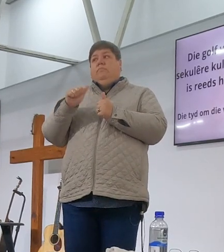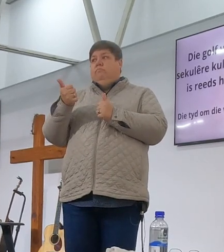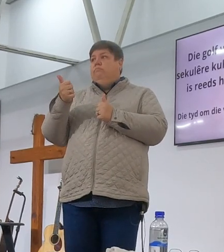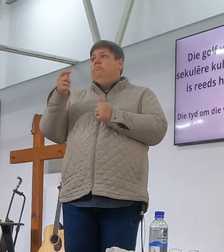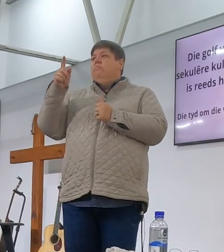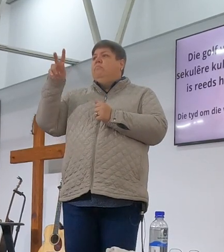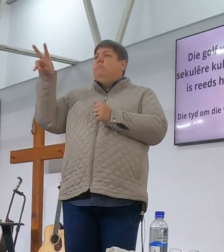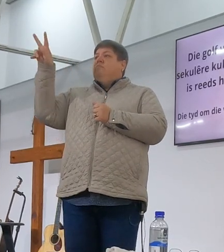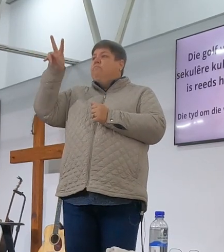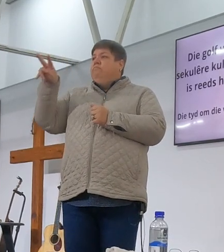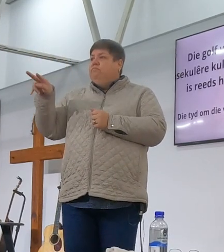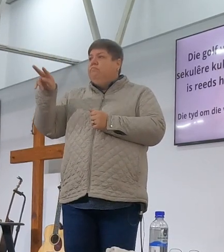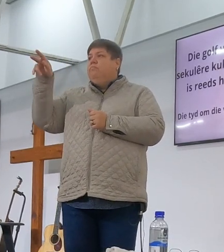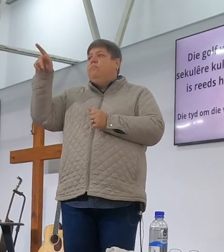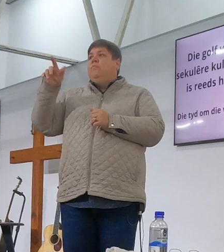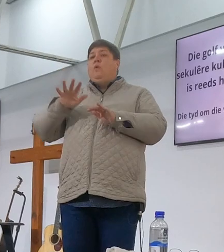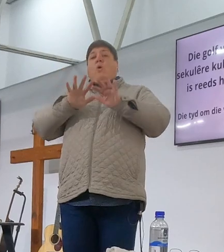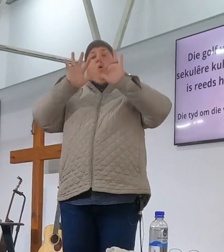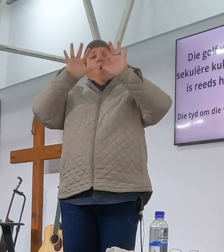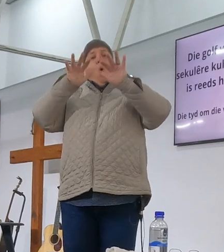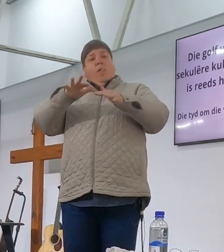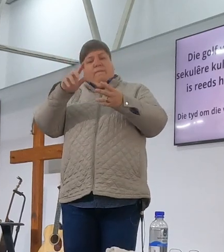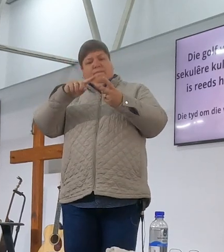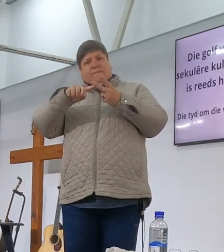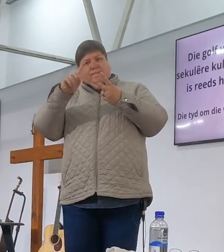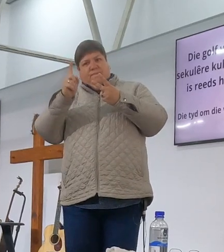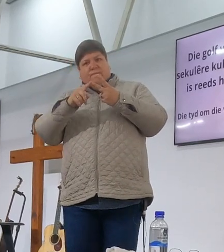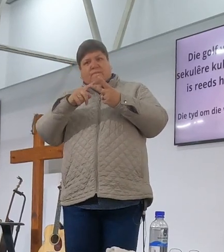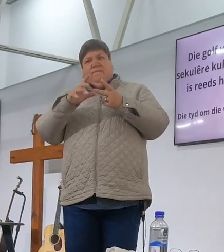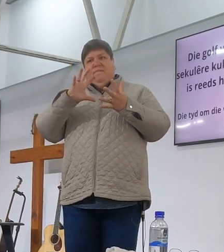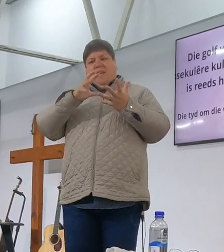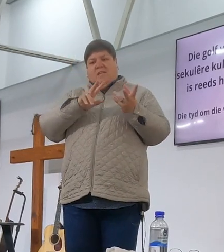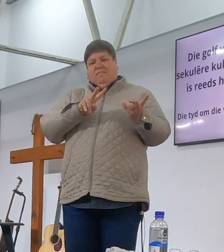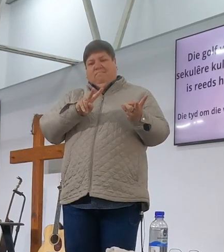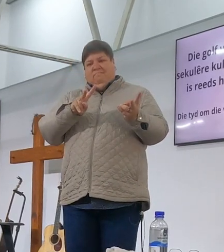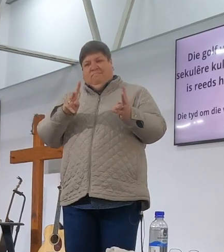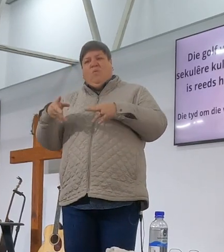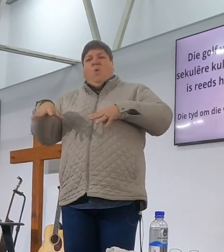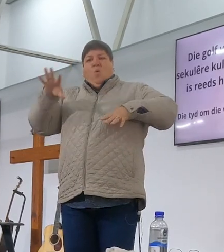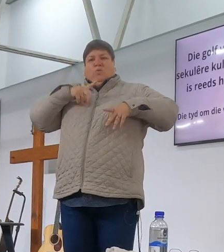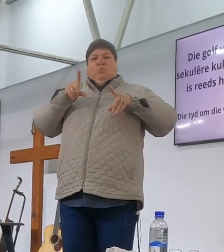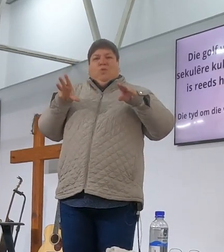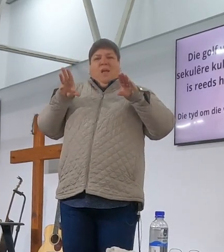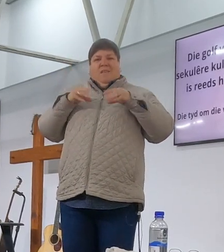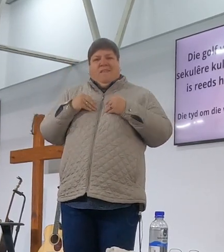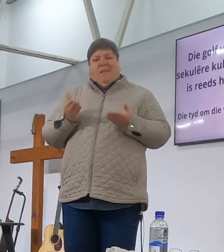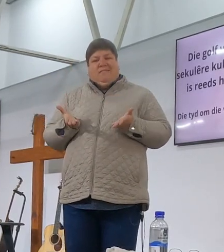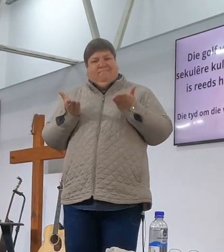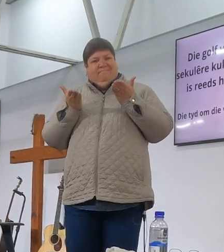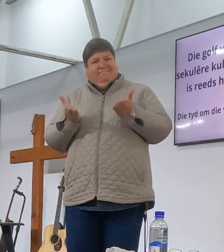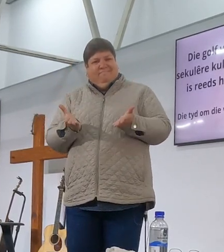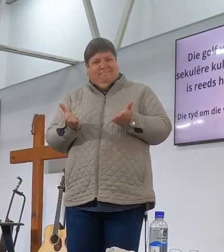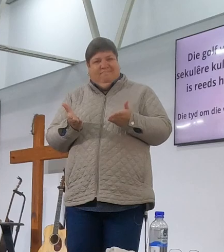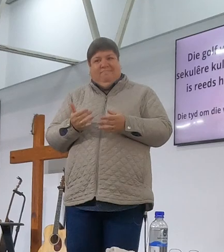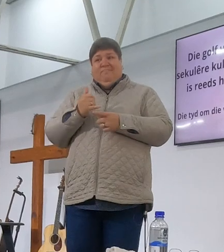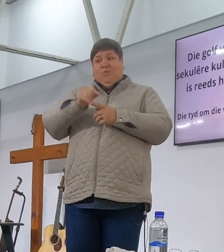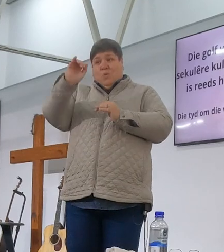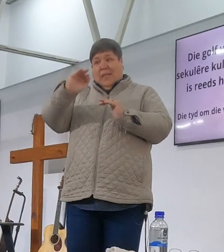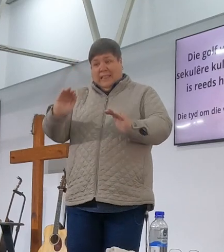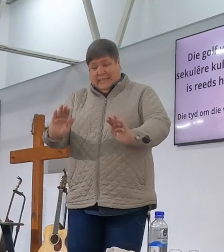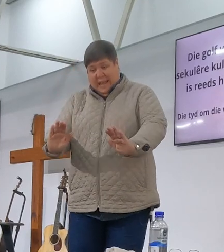hier. En die tyd om die volgende geslag te bemagtig is nou. En as jou kinders nog klein